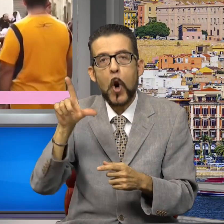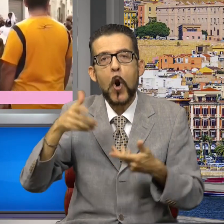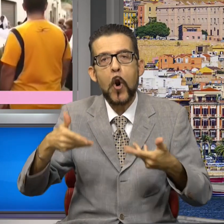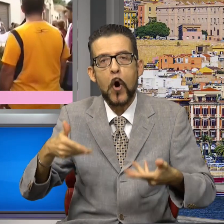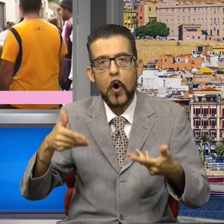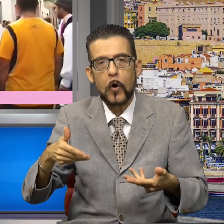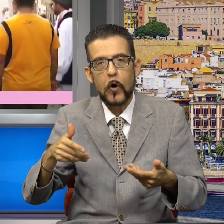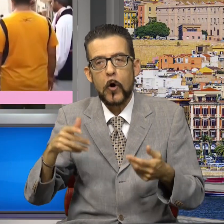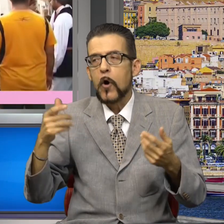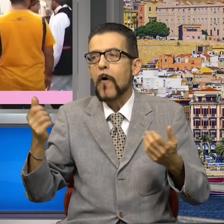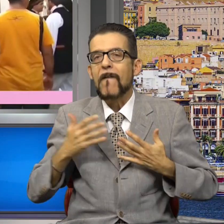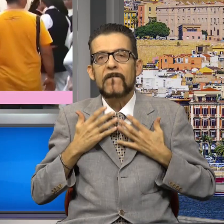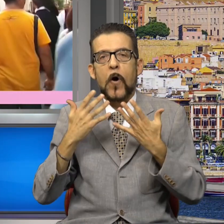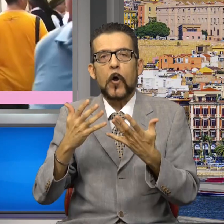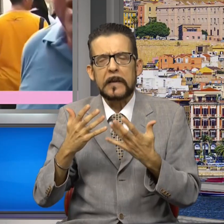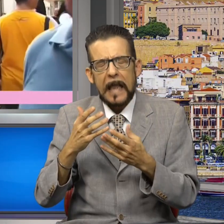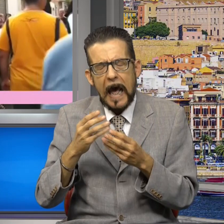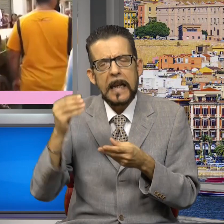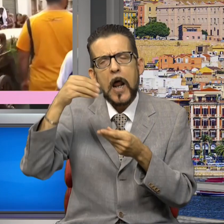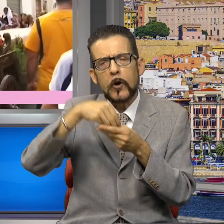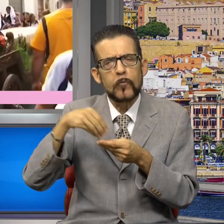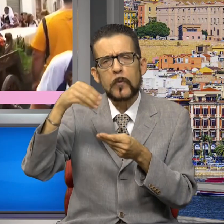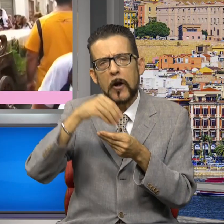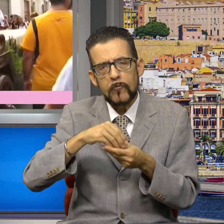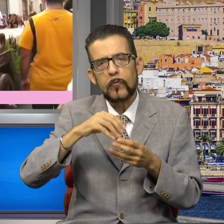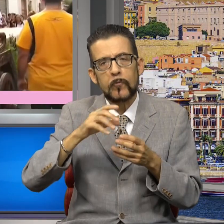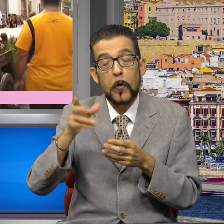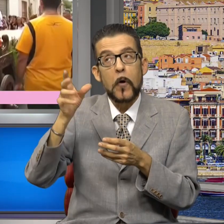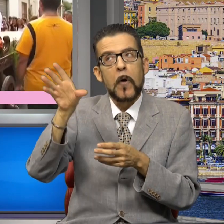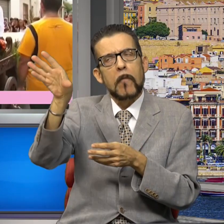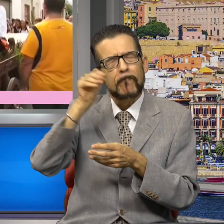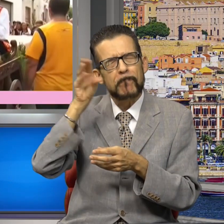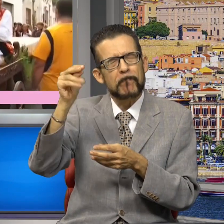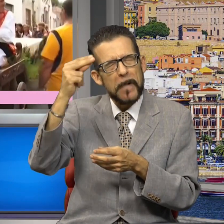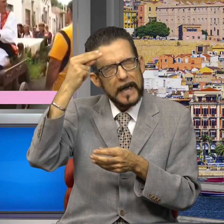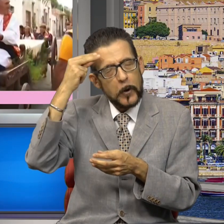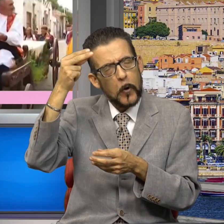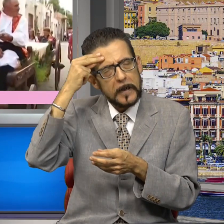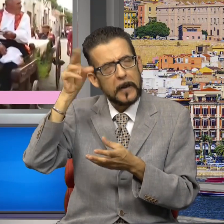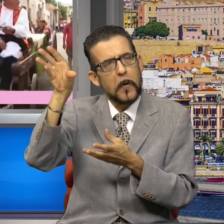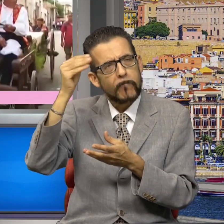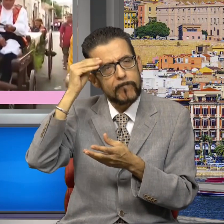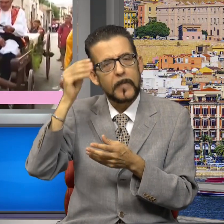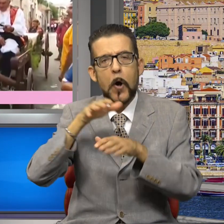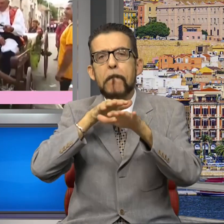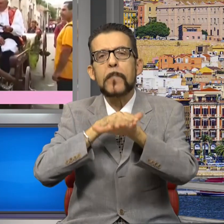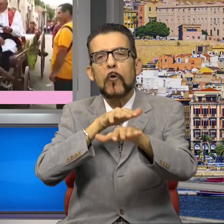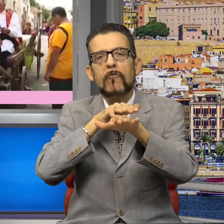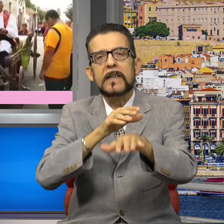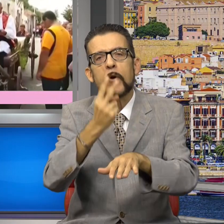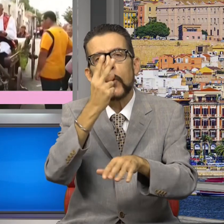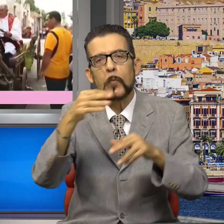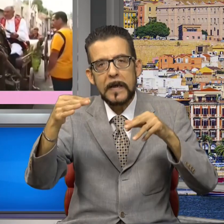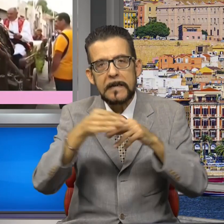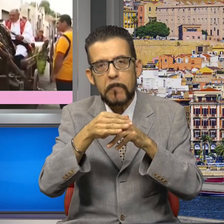volontaristiche hanno aggiunto sempre più particolari, attingendo ai ricordi e alla memoria collettiva. Così c'è la processione dei due sposi che attraversano